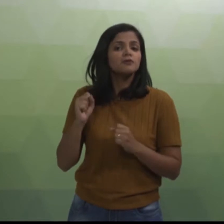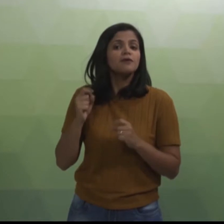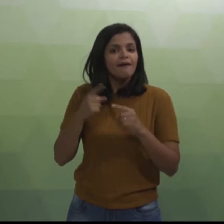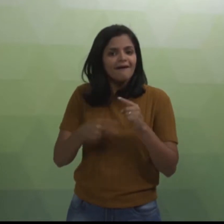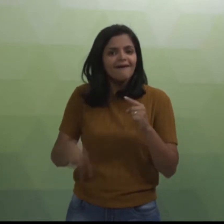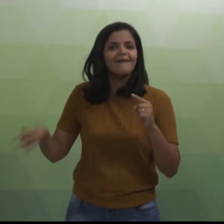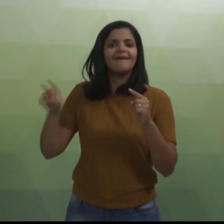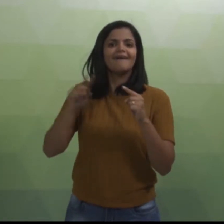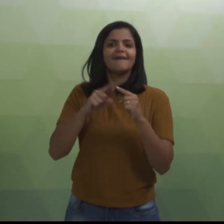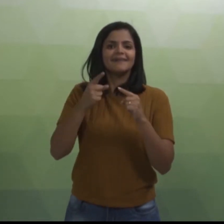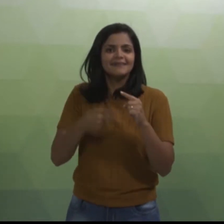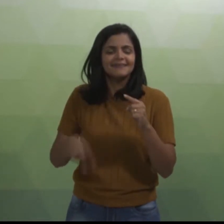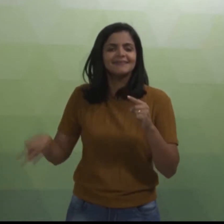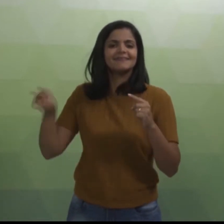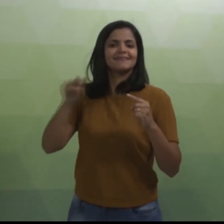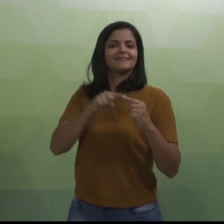Isso é anáfora.